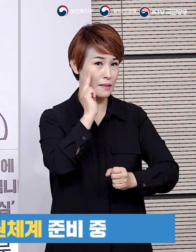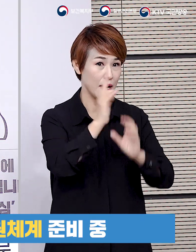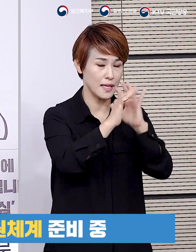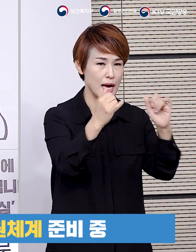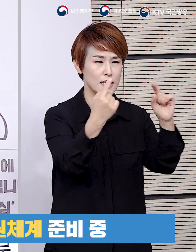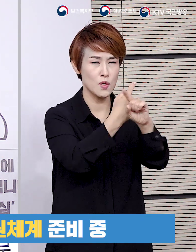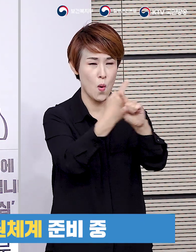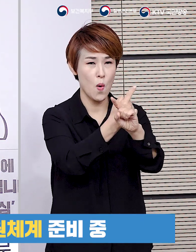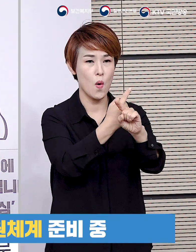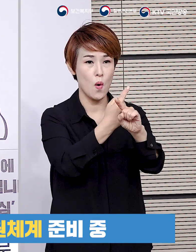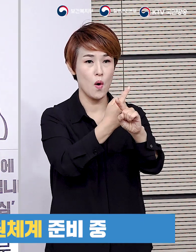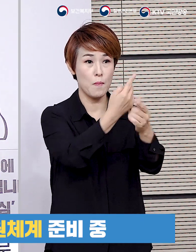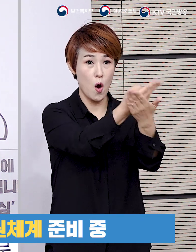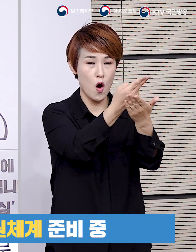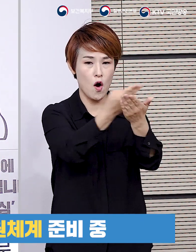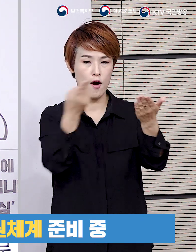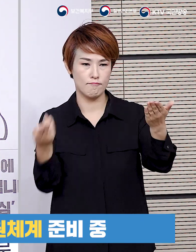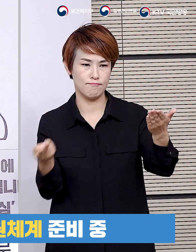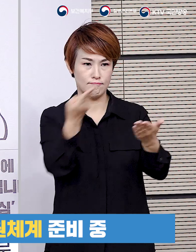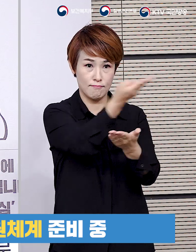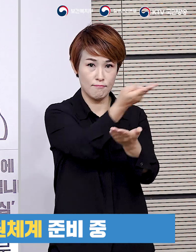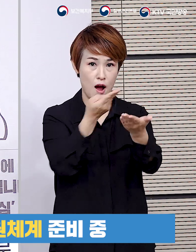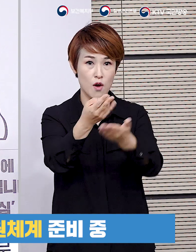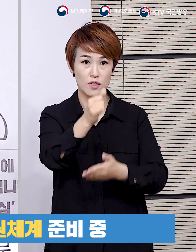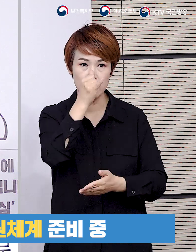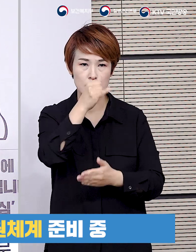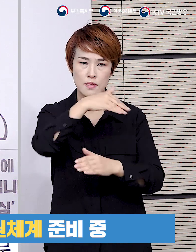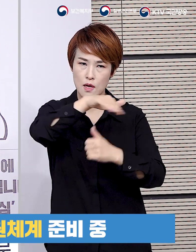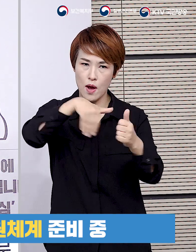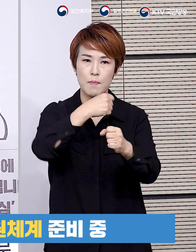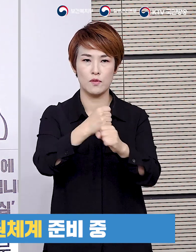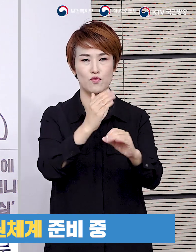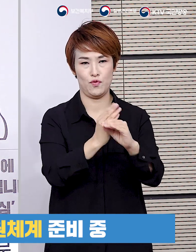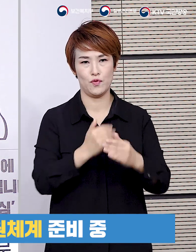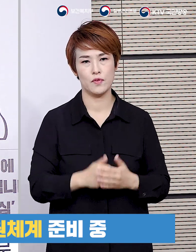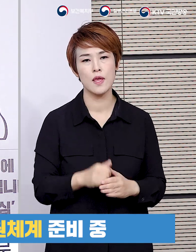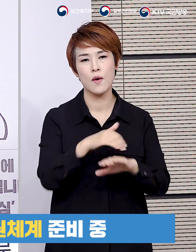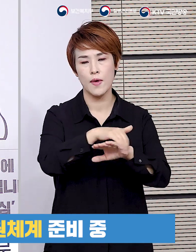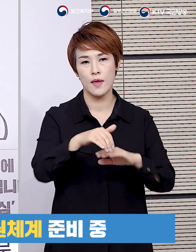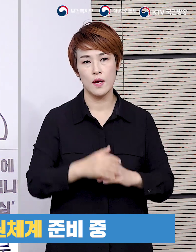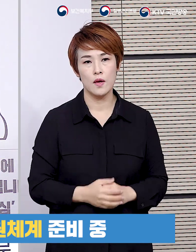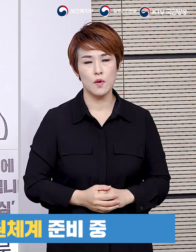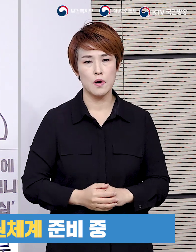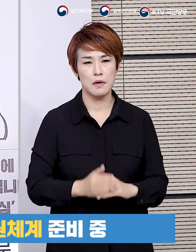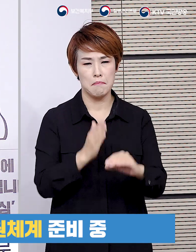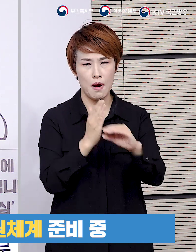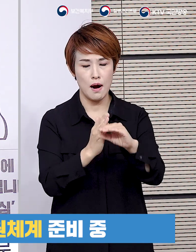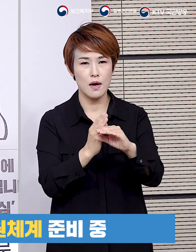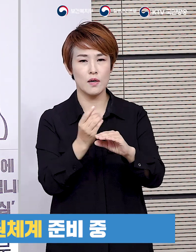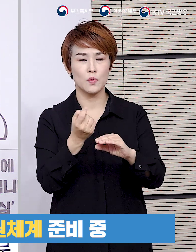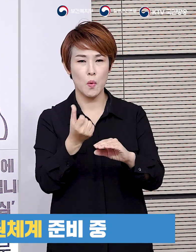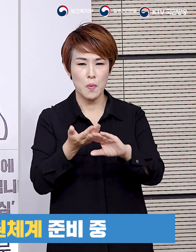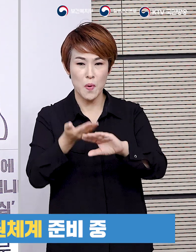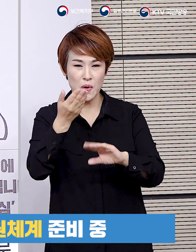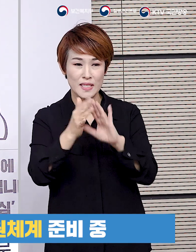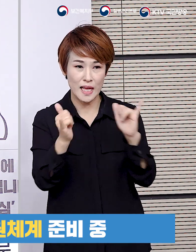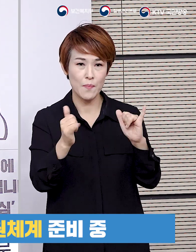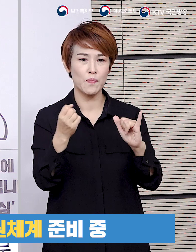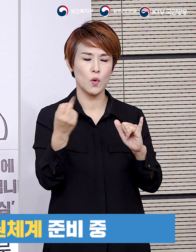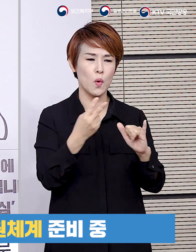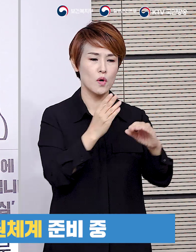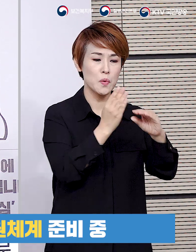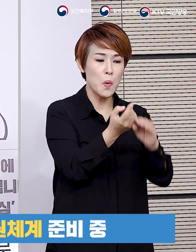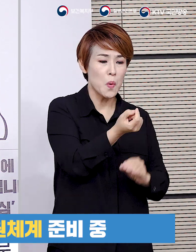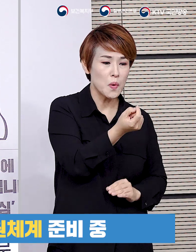치료 병상 전원 체계도 준비하고 있습니다. 중등증 환자와 경증 환자에